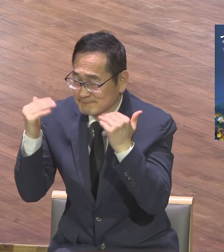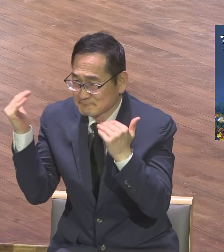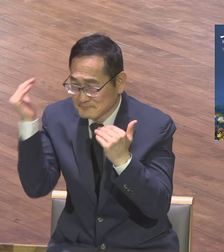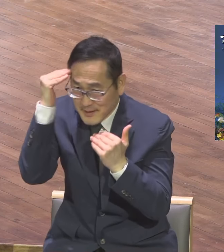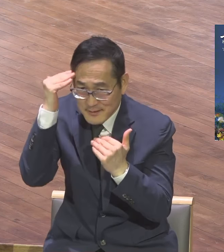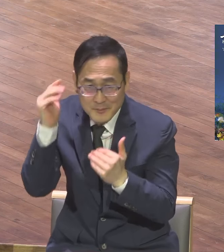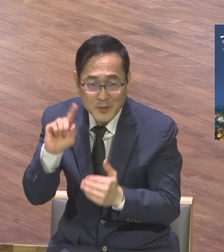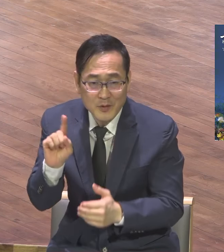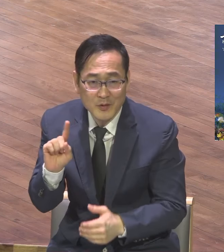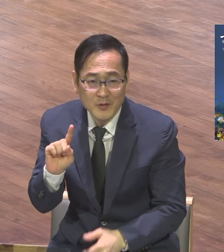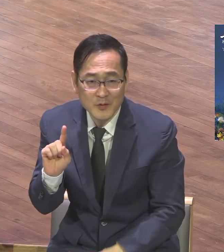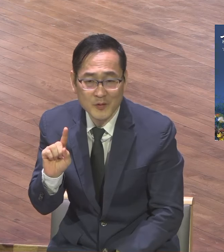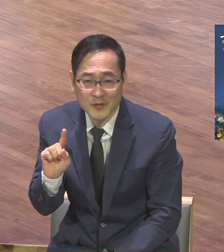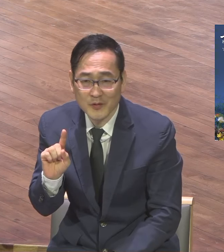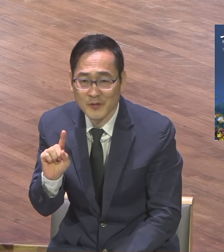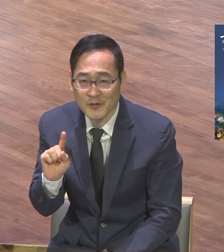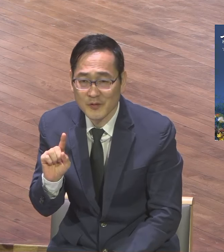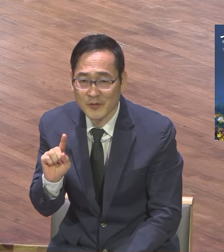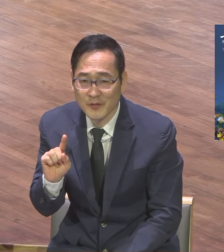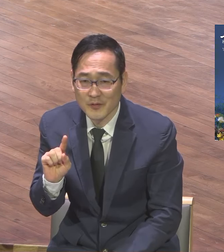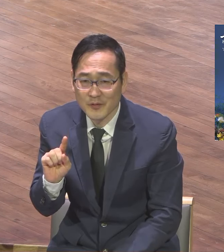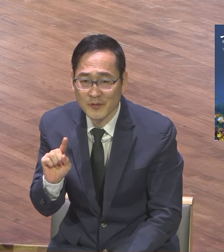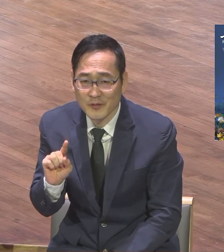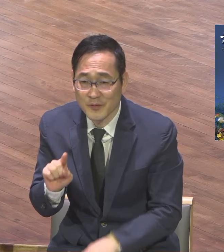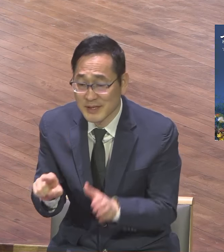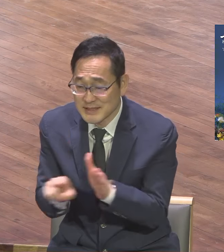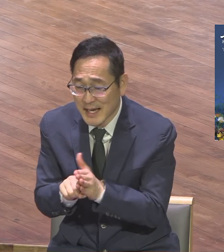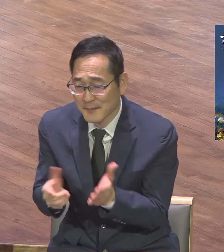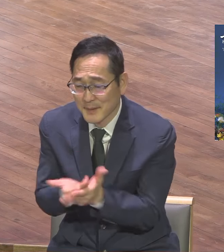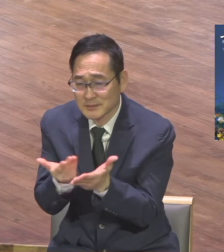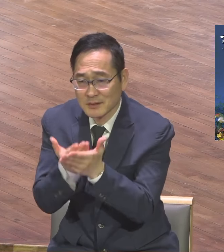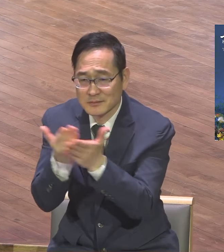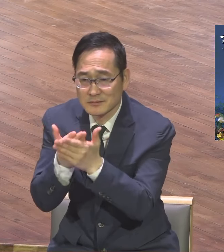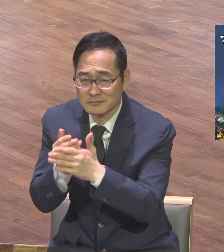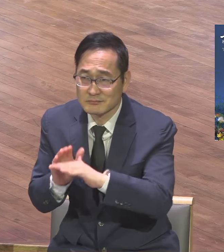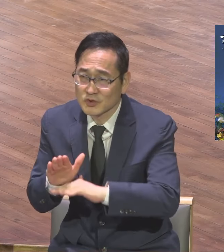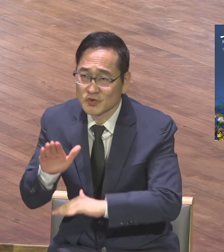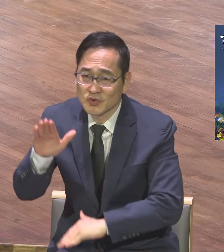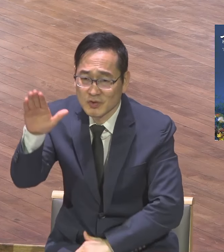신앙생활 하면서. 왜 신앙이 안 자라느냐? 왜 믿음이 안 자라느냐?